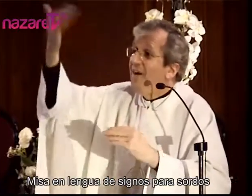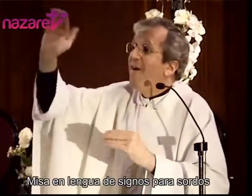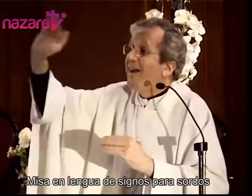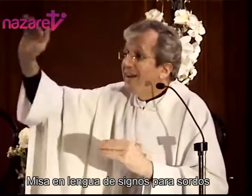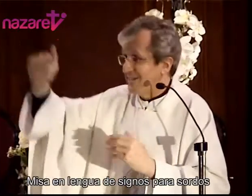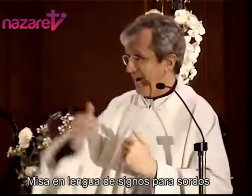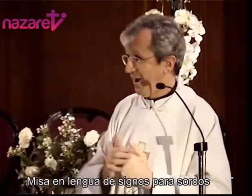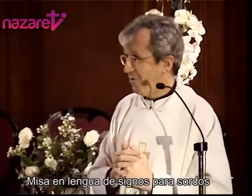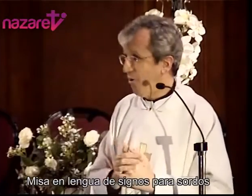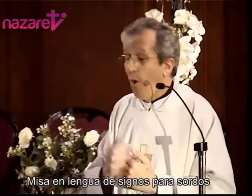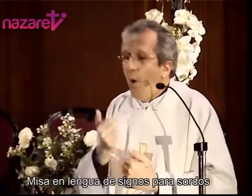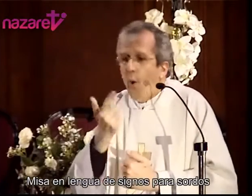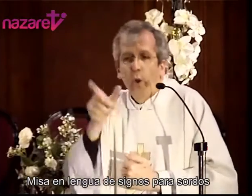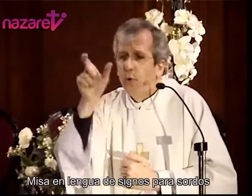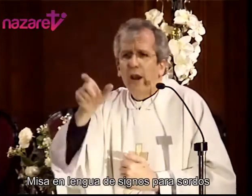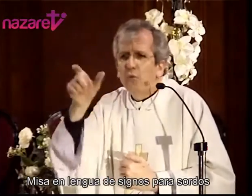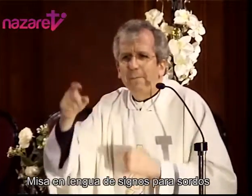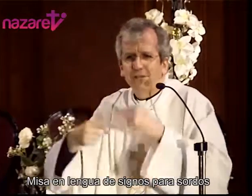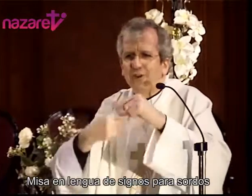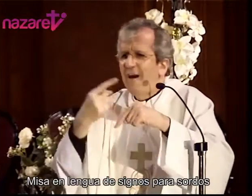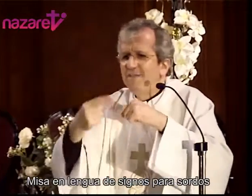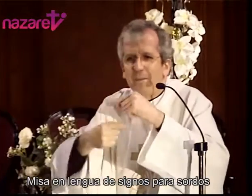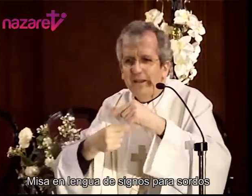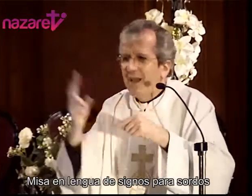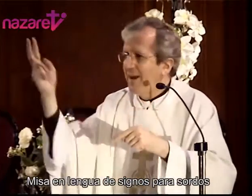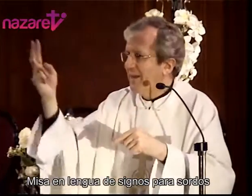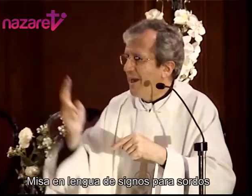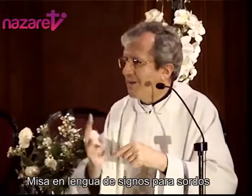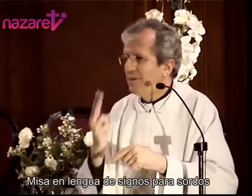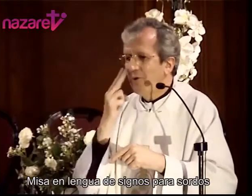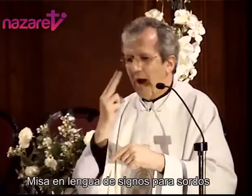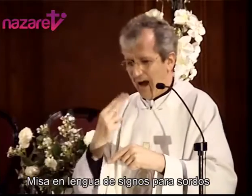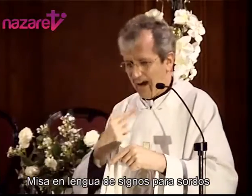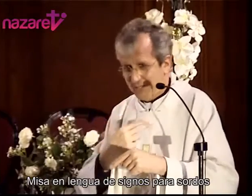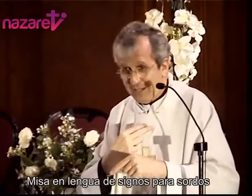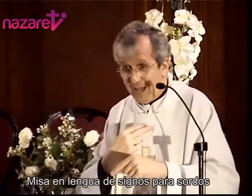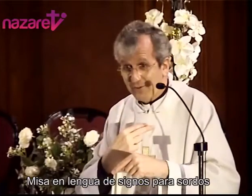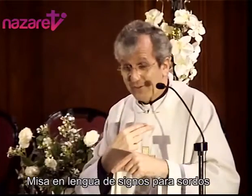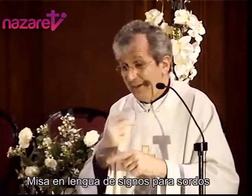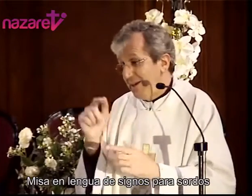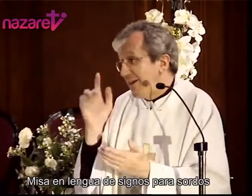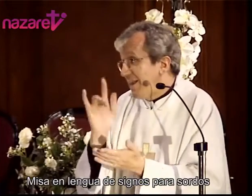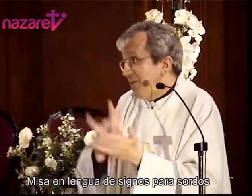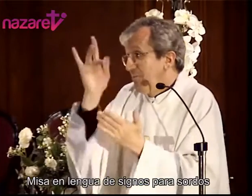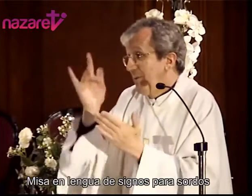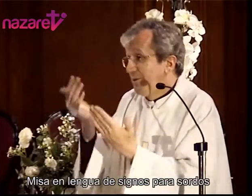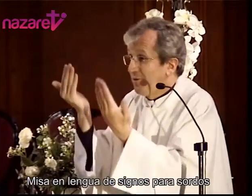en el extranjero, o a lo mejor alguna persona familiar que ha venido a visitaros y que ha llegado el momento de